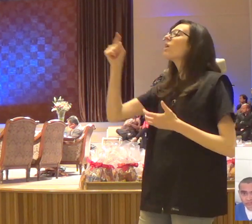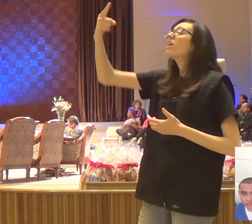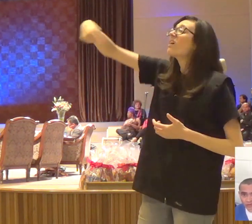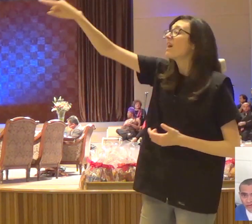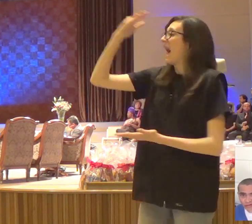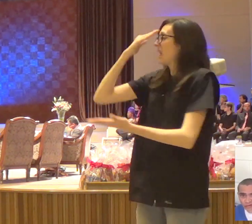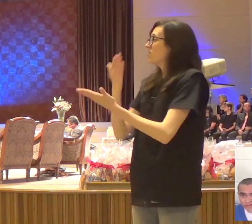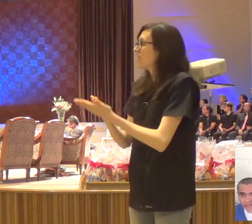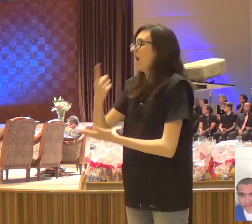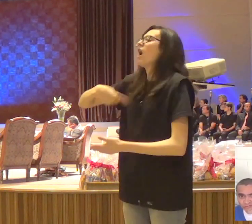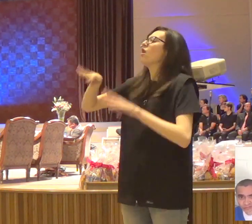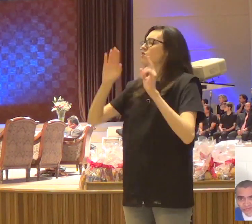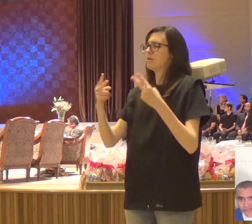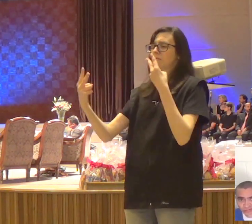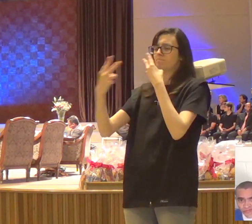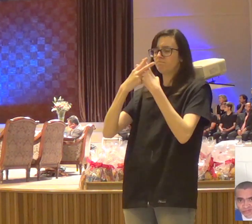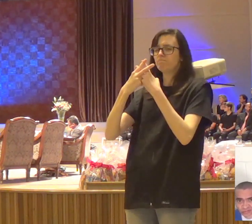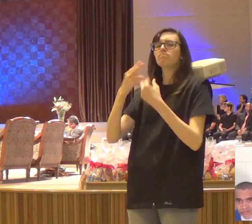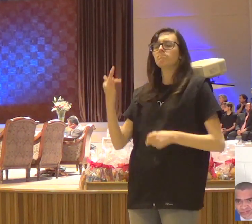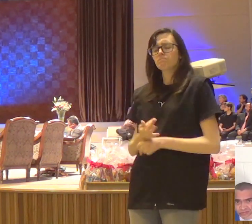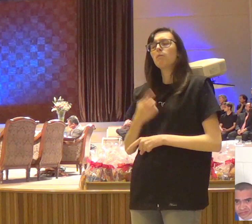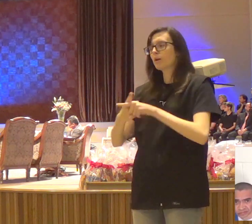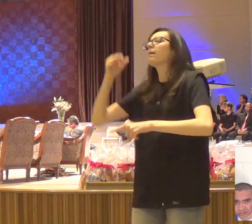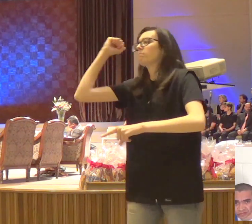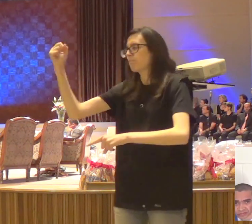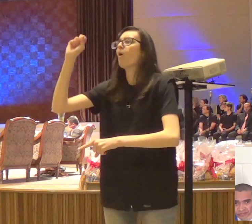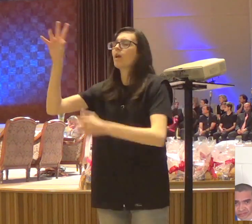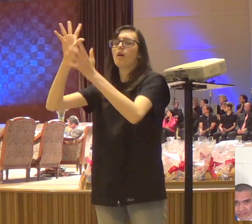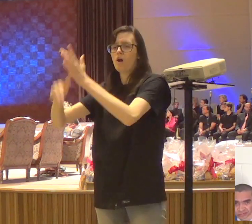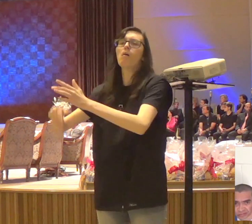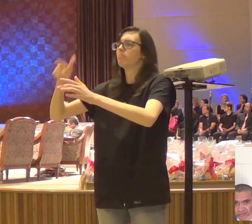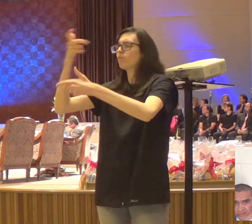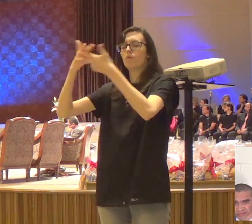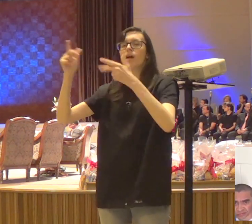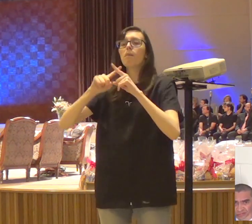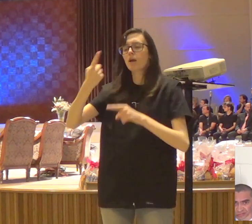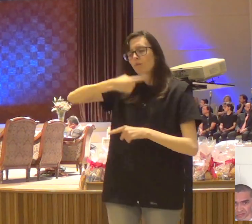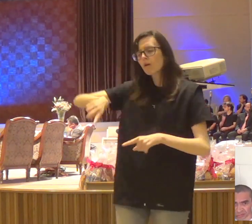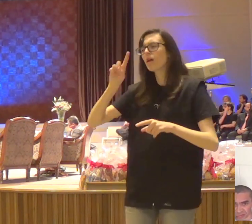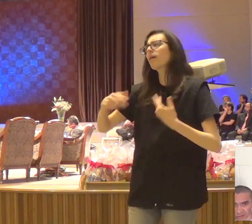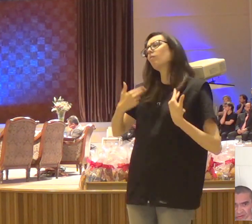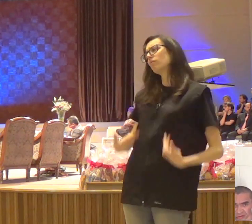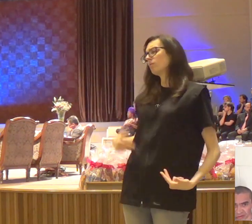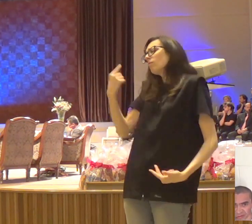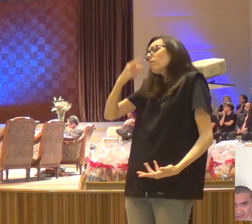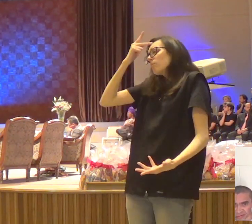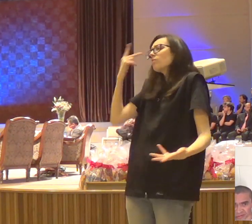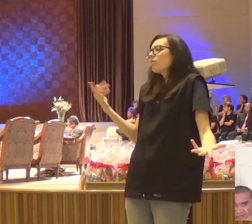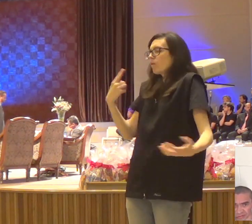mesmo nós tendo estado hoje pagando uma pena, mas nós somos seres humanos e nós temos, digamos